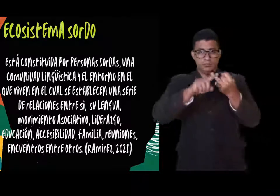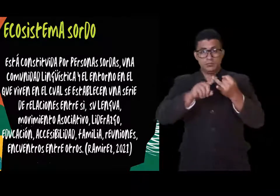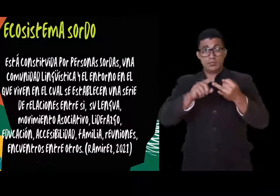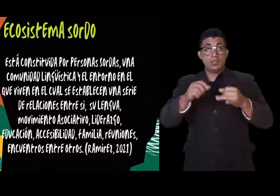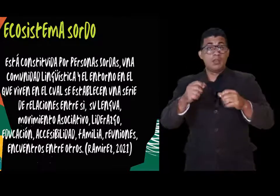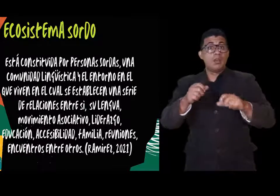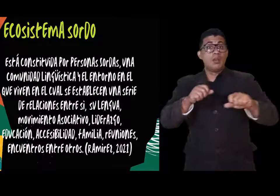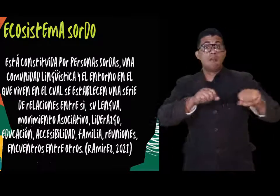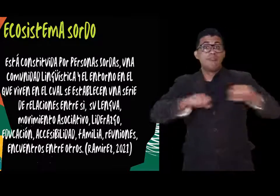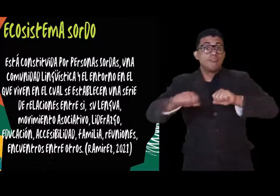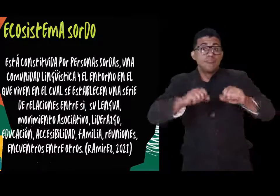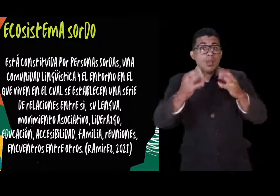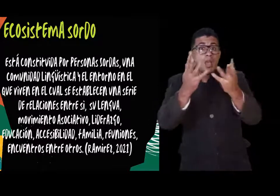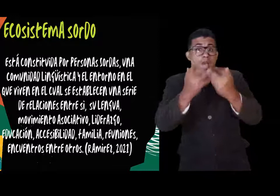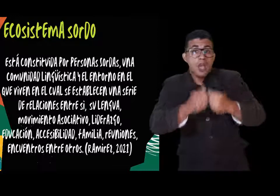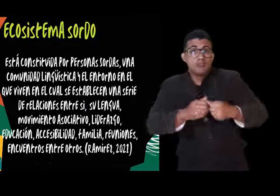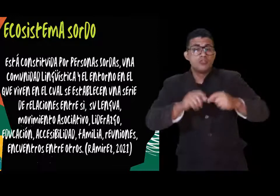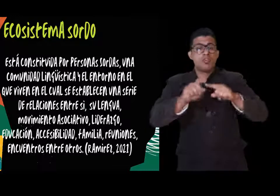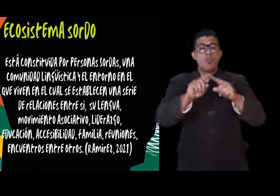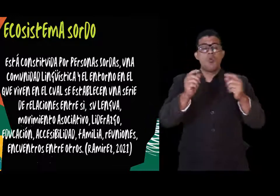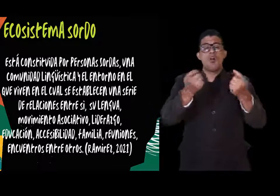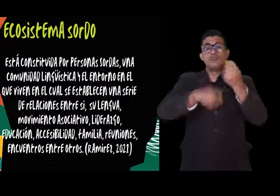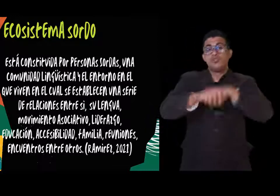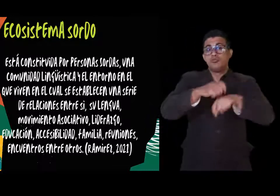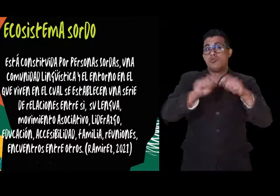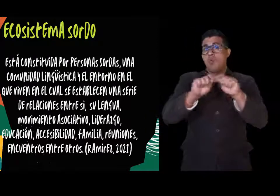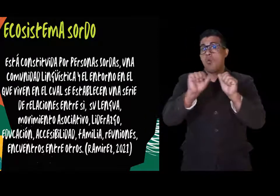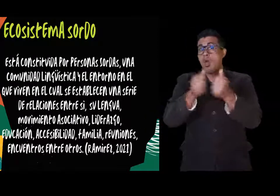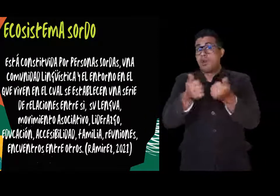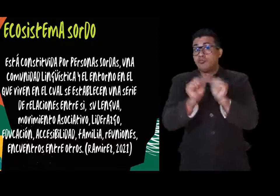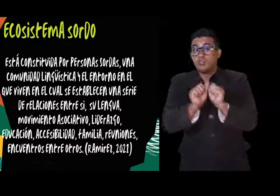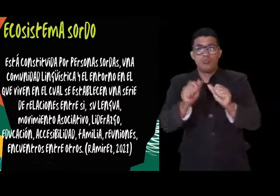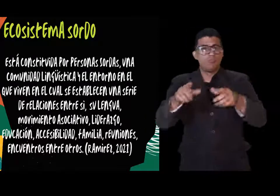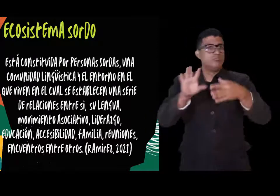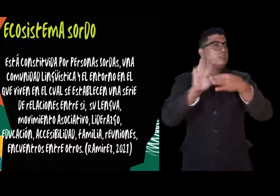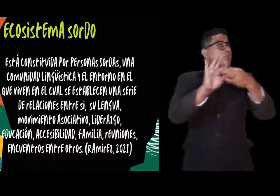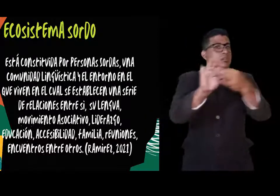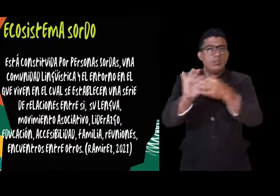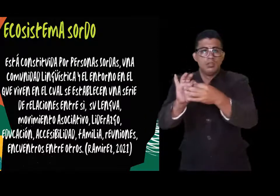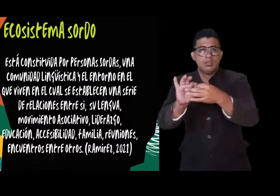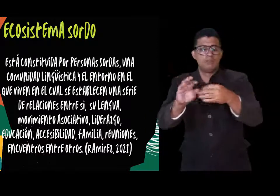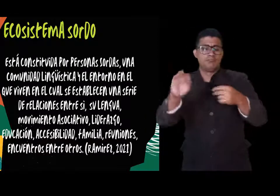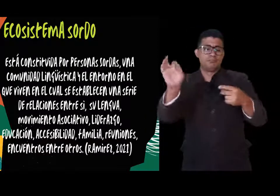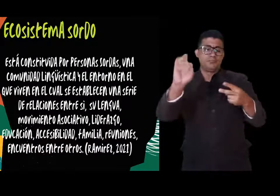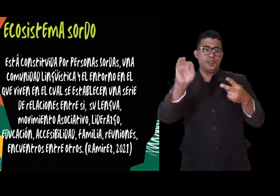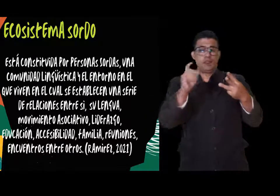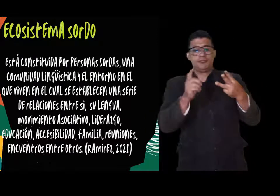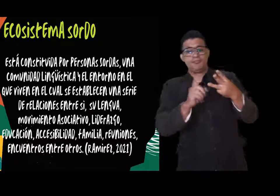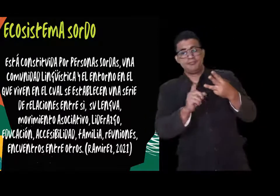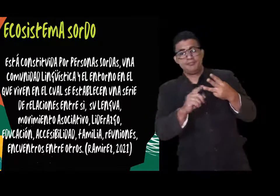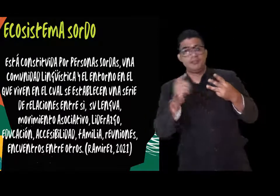el tema educativo, con la accesibilidad, con la familia,